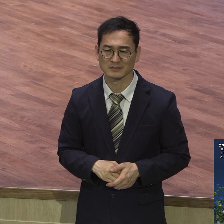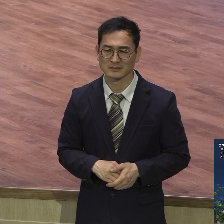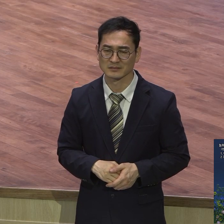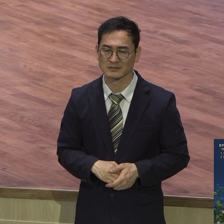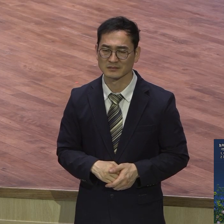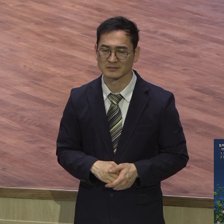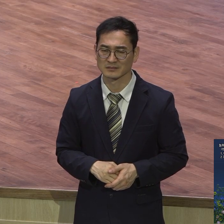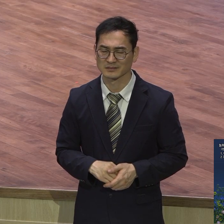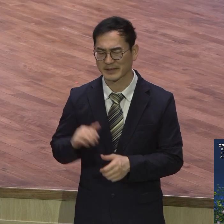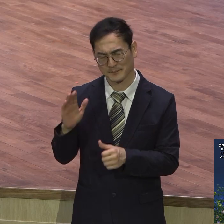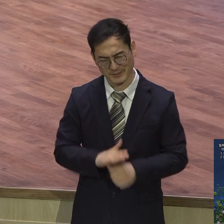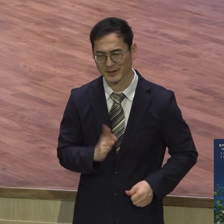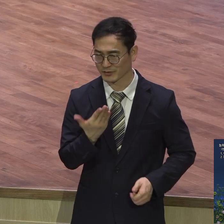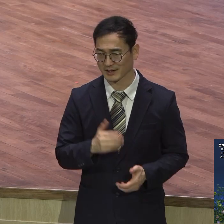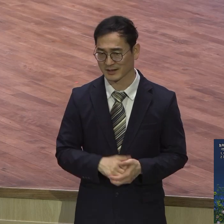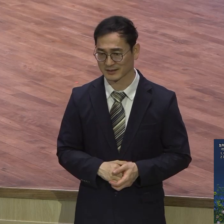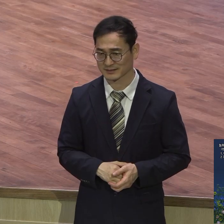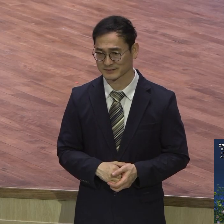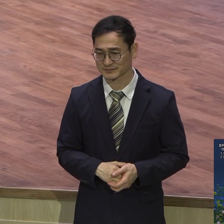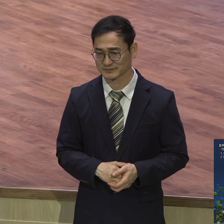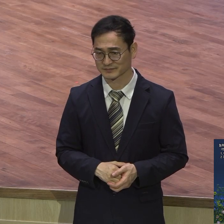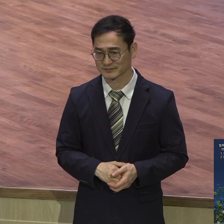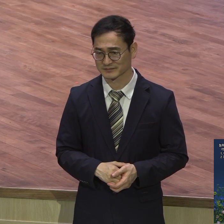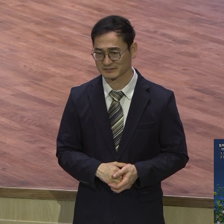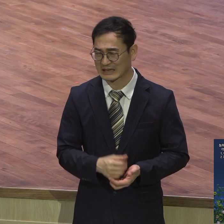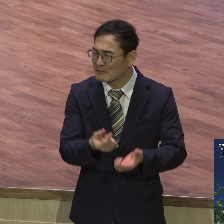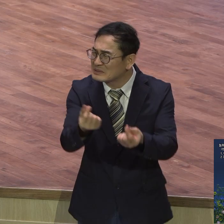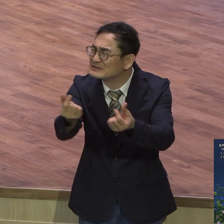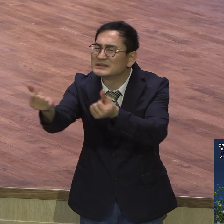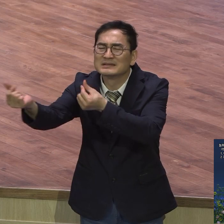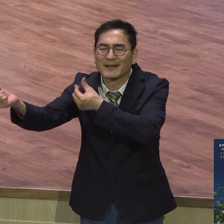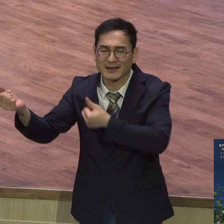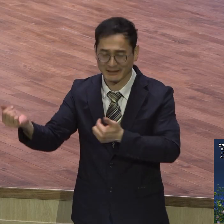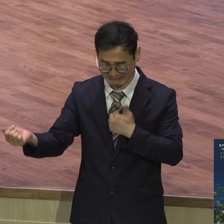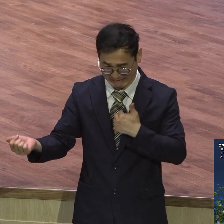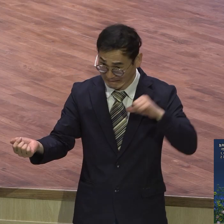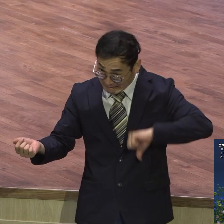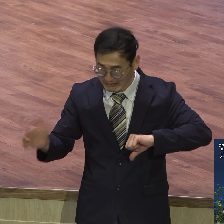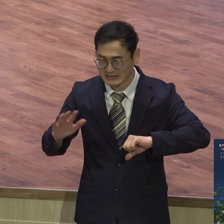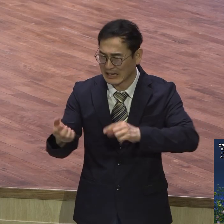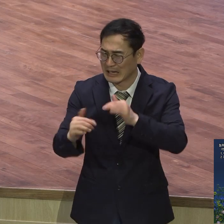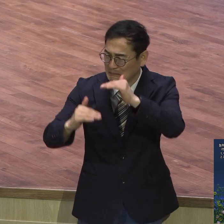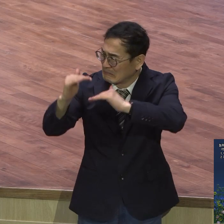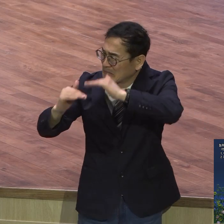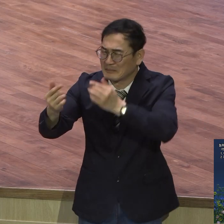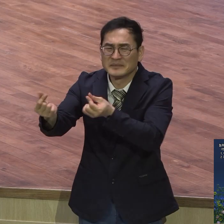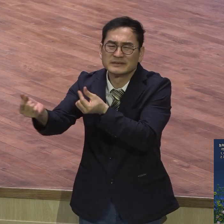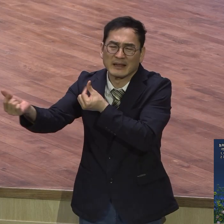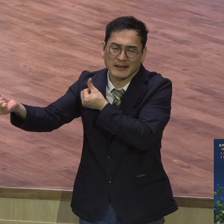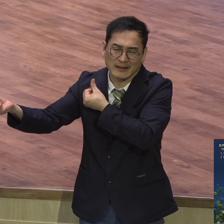잘났어요 얼마나 잘났어요 별 거 아니에요 그거 왜 기죽어요 기죽은 복음 가진 사람이